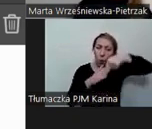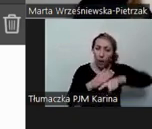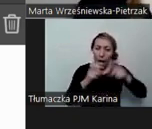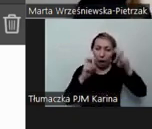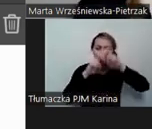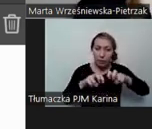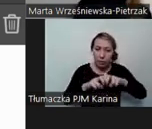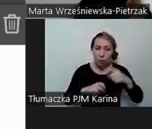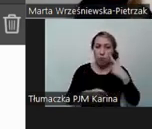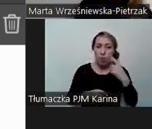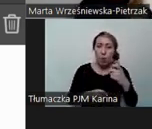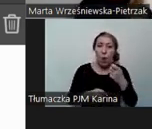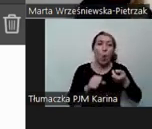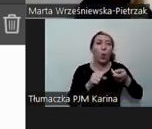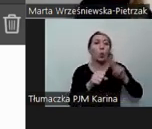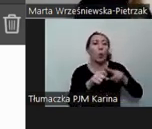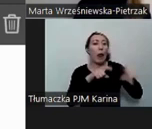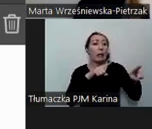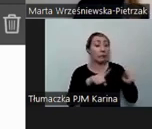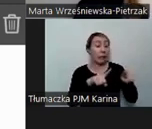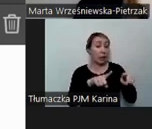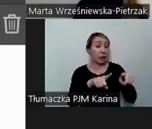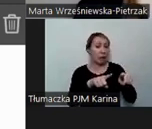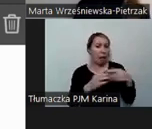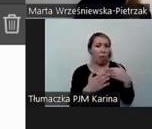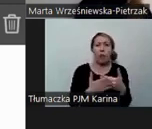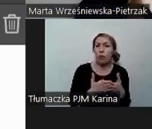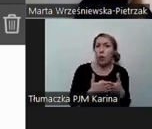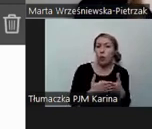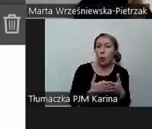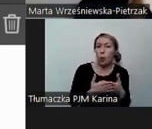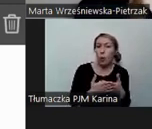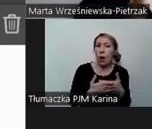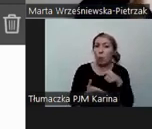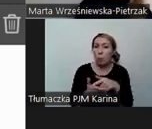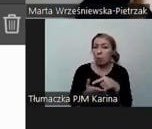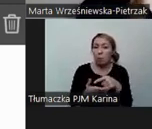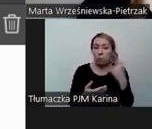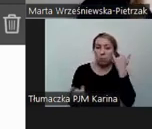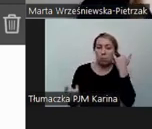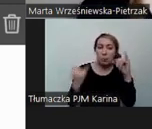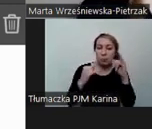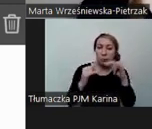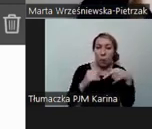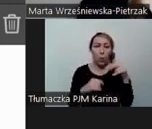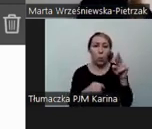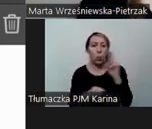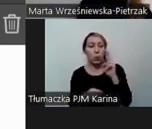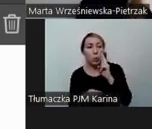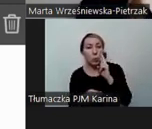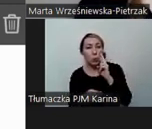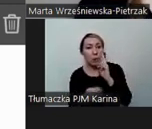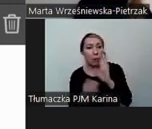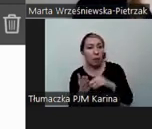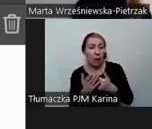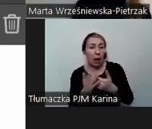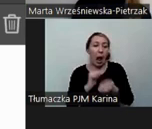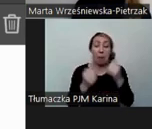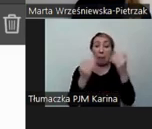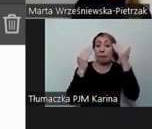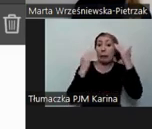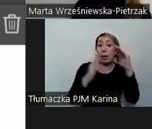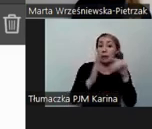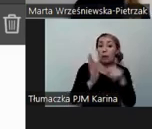zwracać uwagę na to, które znaki, dlaczego mogły być źle zrozumiane, mogły być nieznane dla